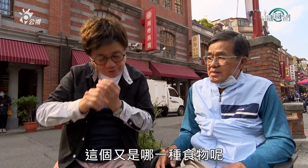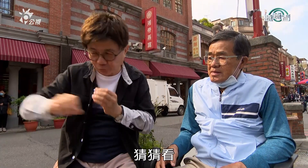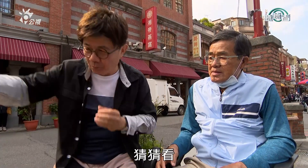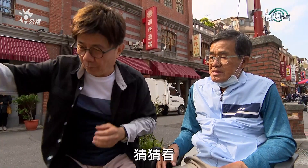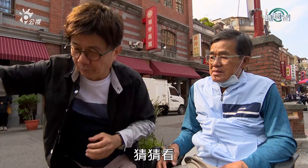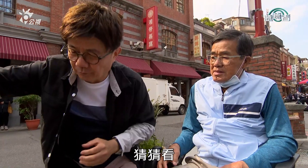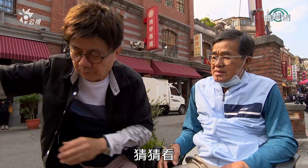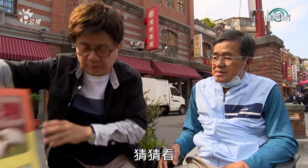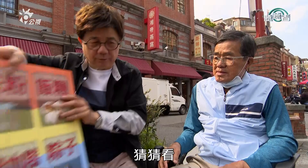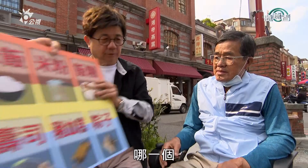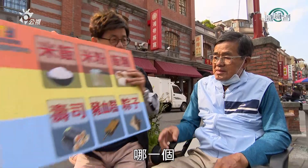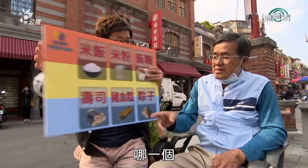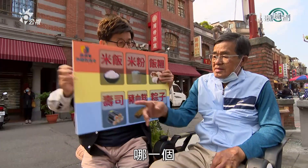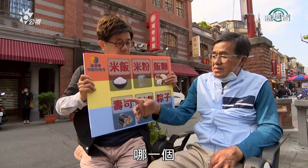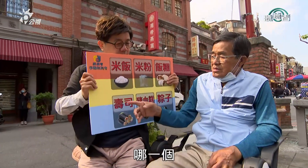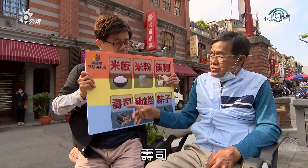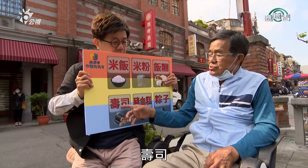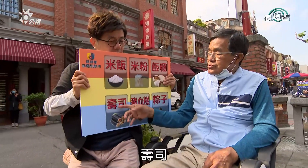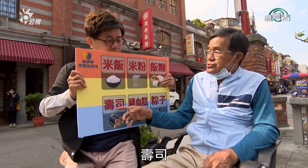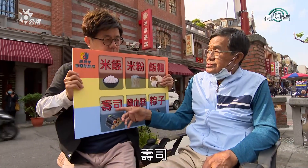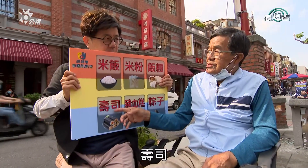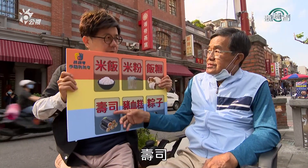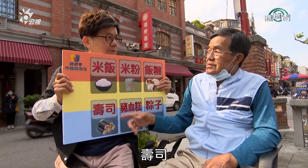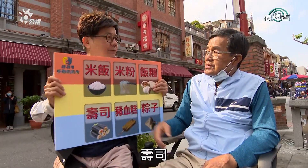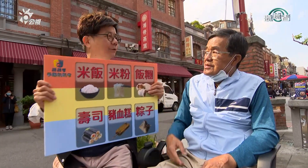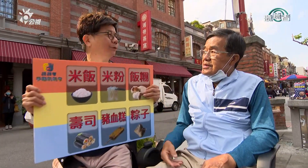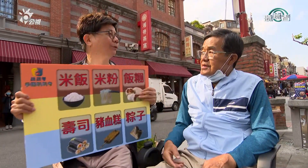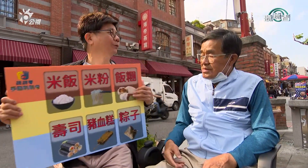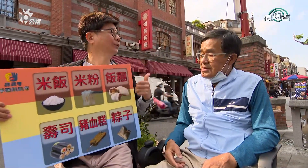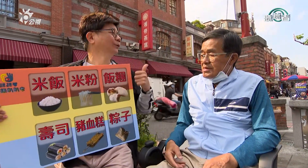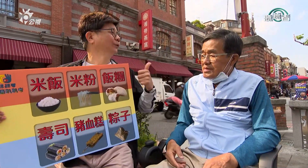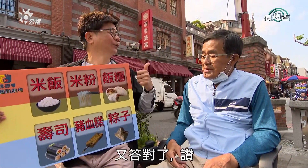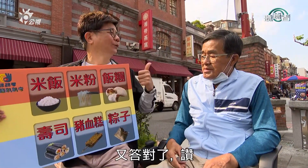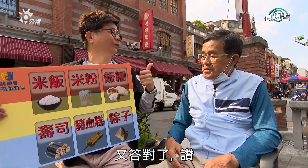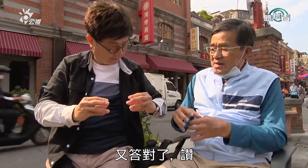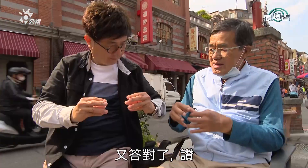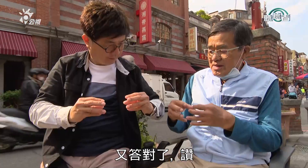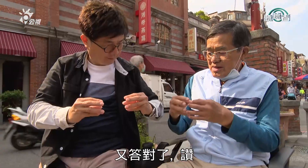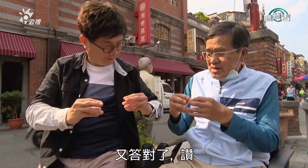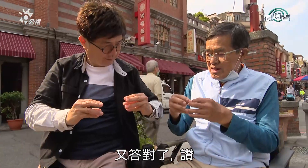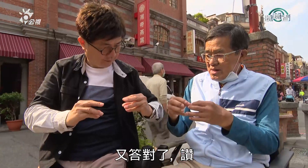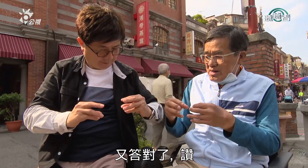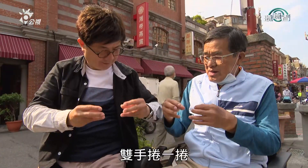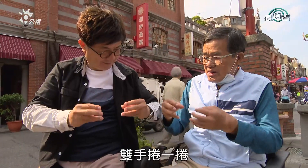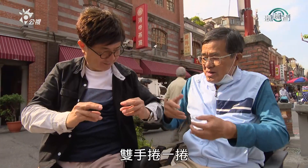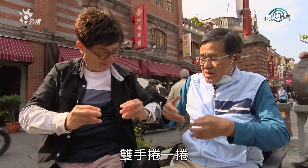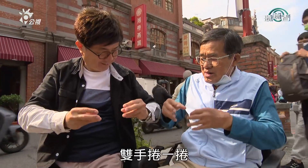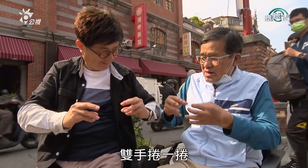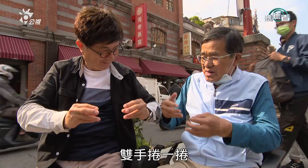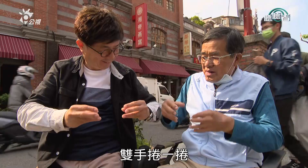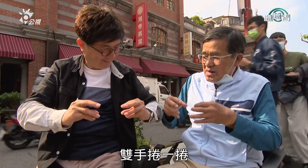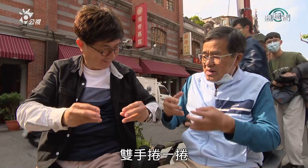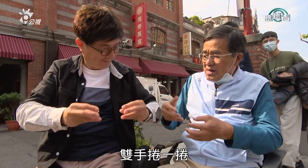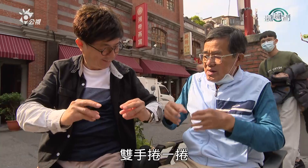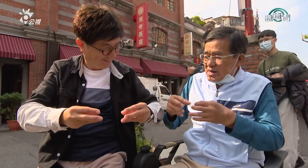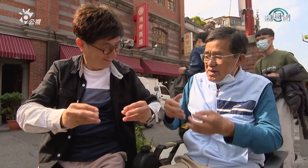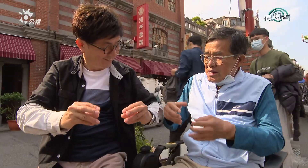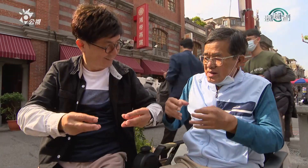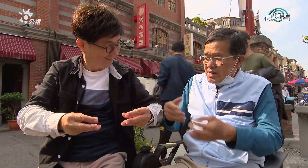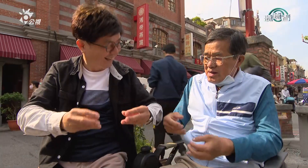猜猜看，哪一个？ 寿司。 哦，又答对了。来，双手卷一卷啊。哎，